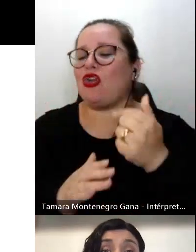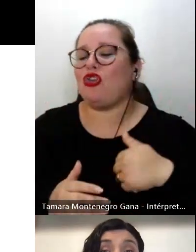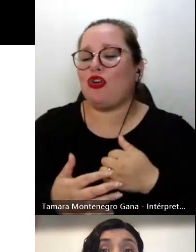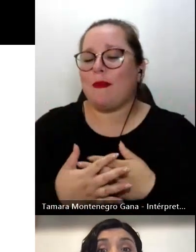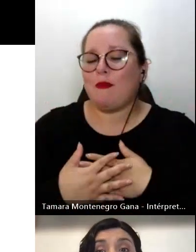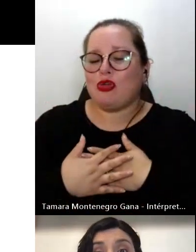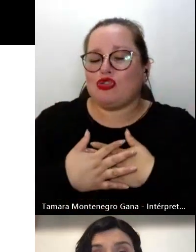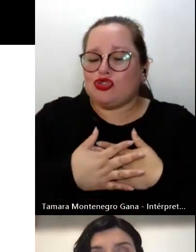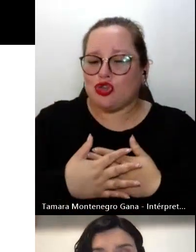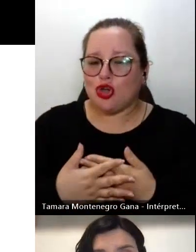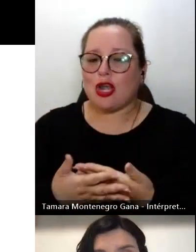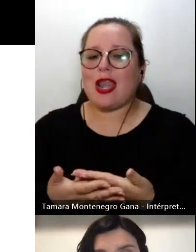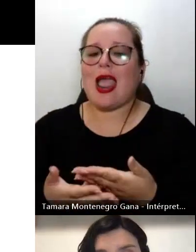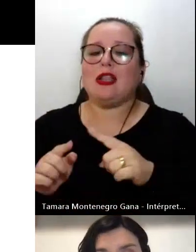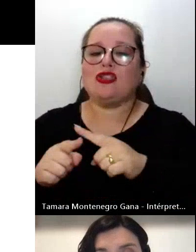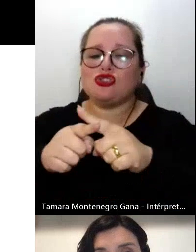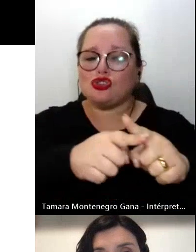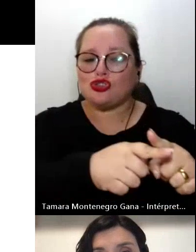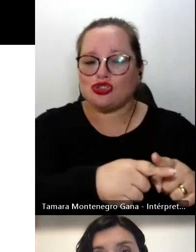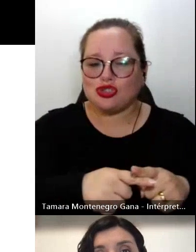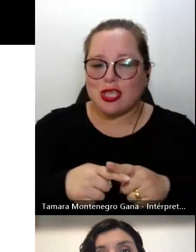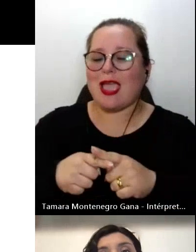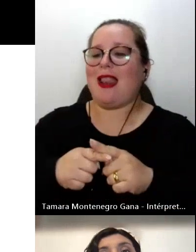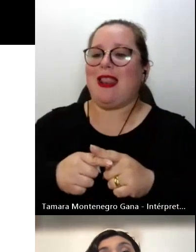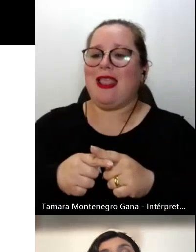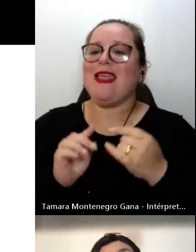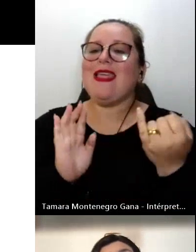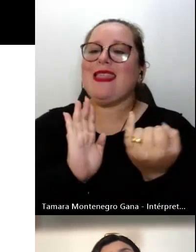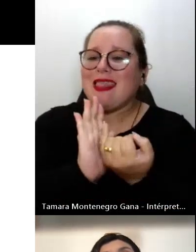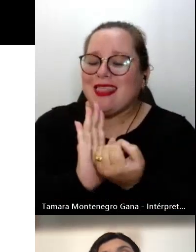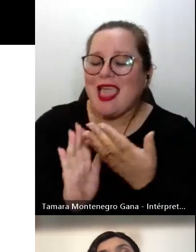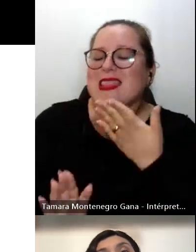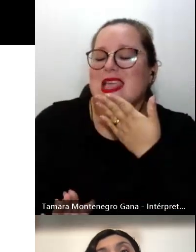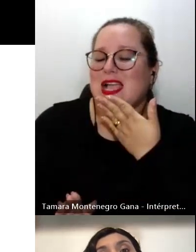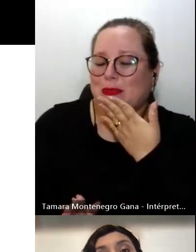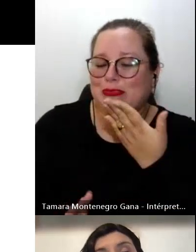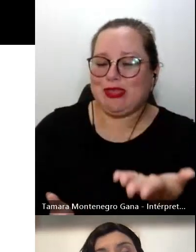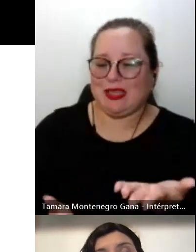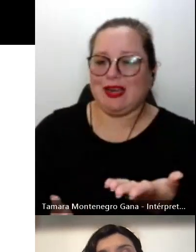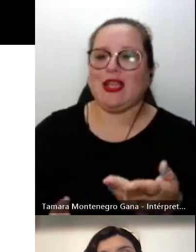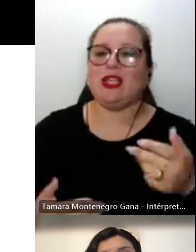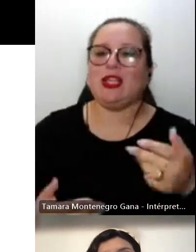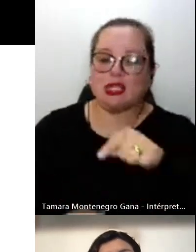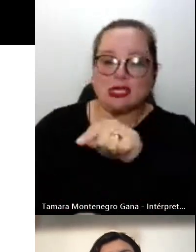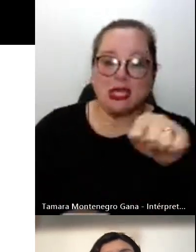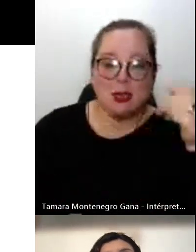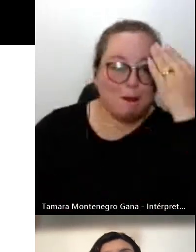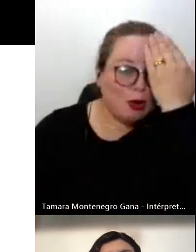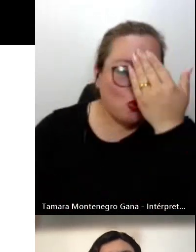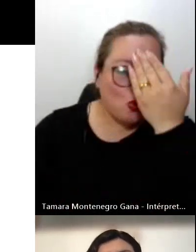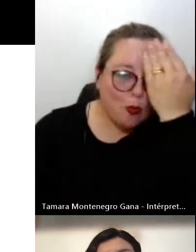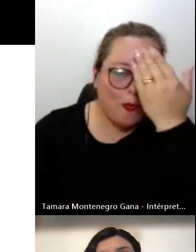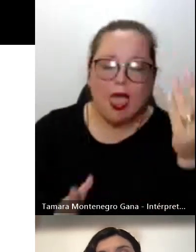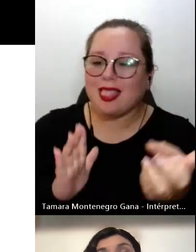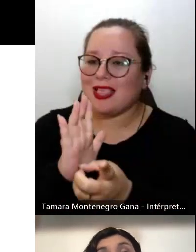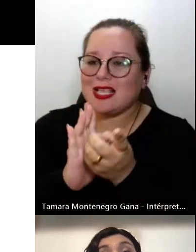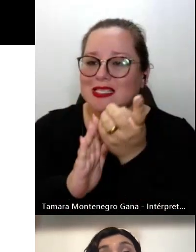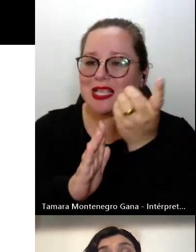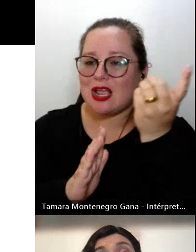y del bienestar social de sus estudiantes. Por lo tanto, están preocupados en